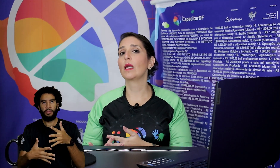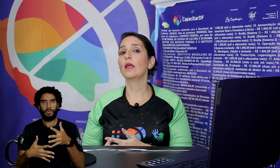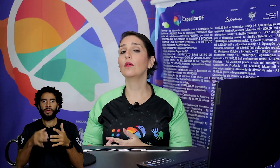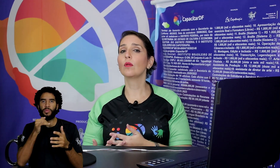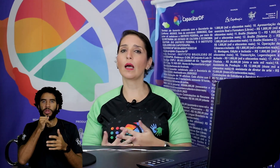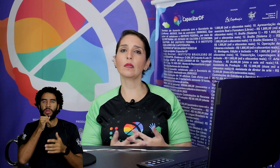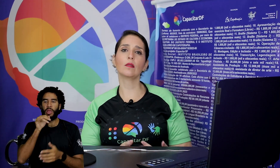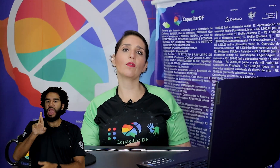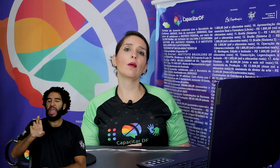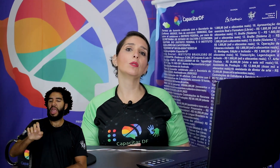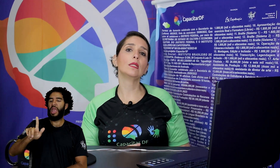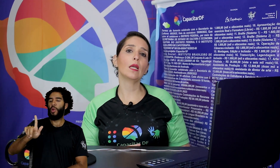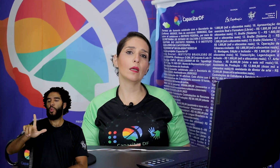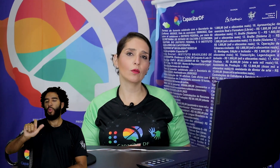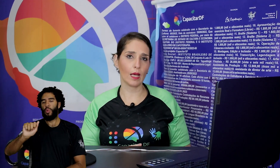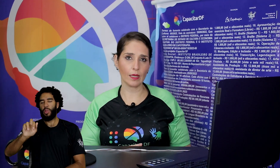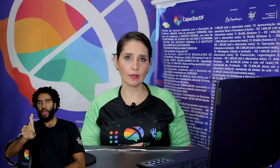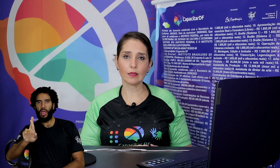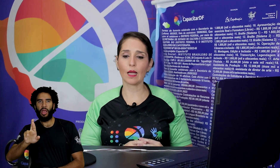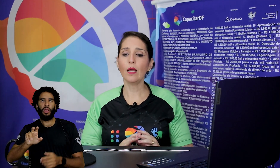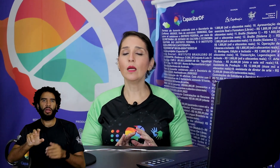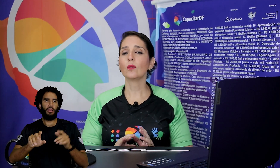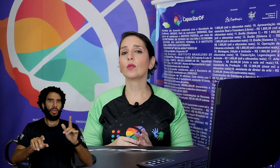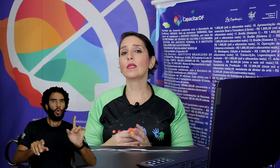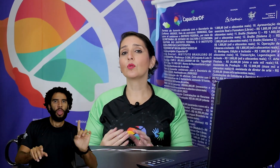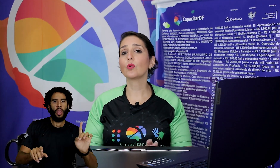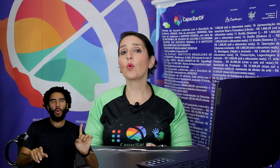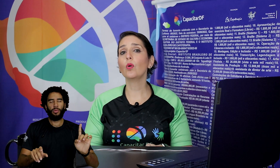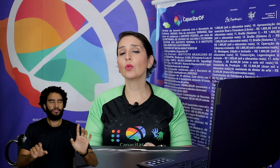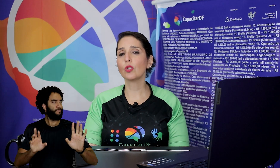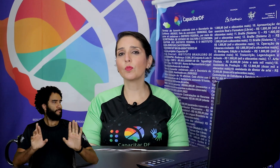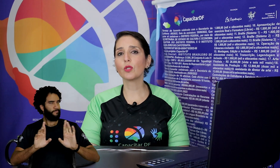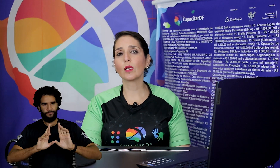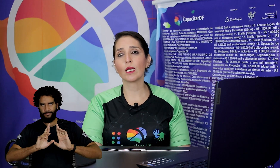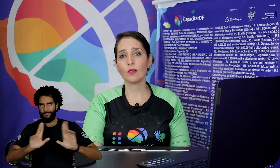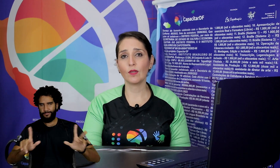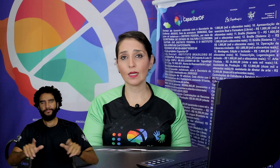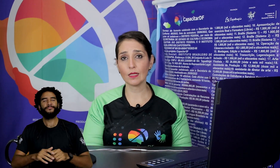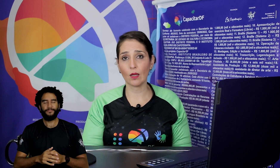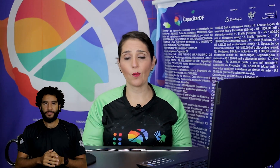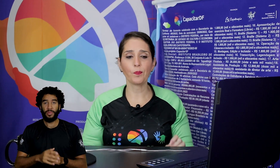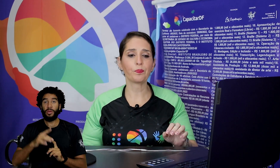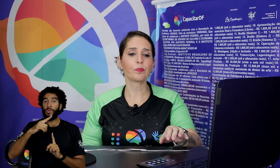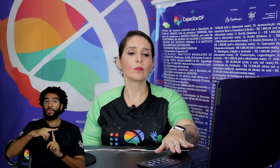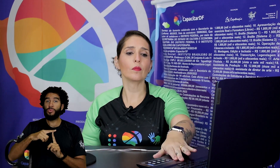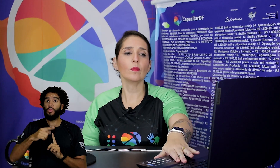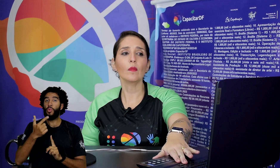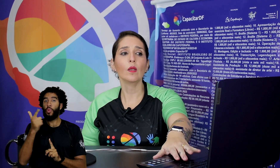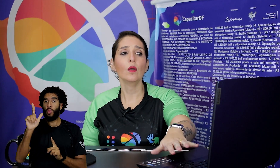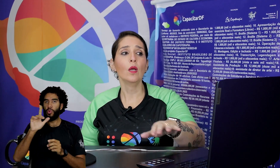verbos regulares e verbos irregulares, tá? Nós temos um outro tipo de classificação.